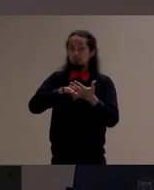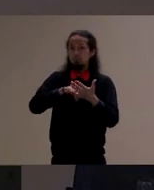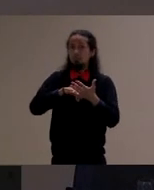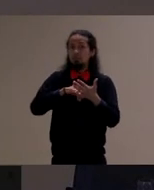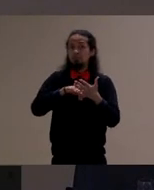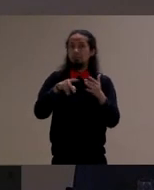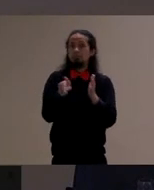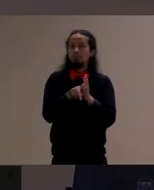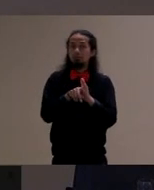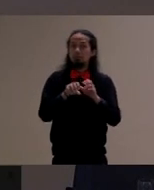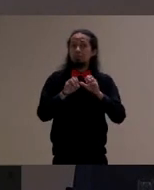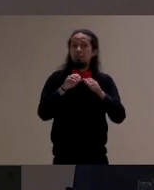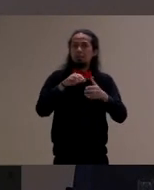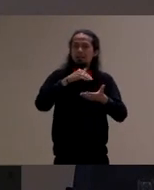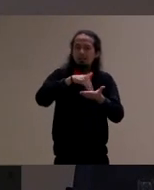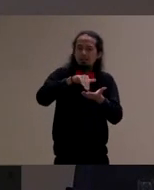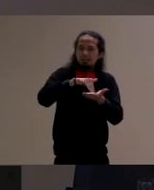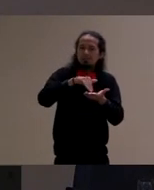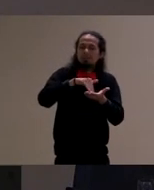Florianópolis